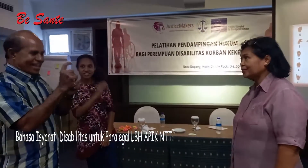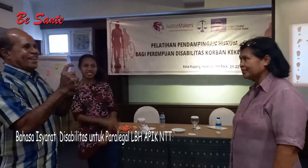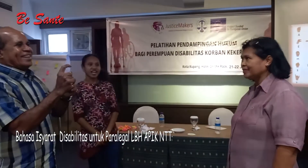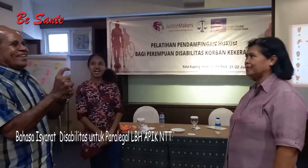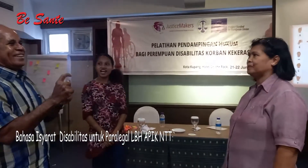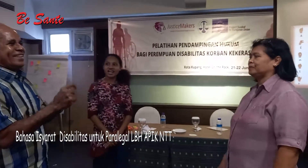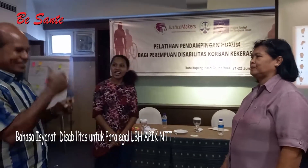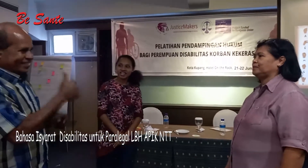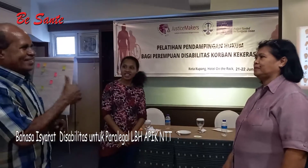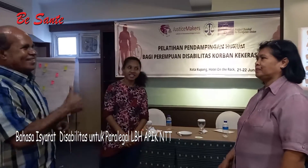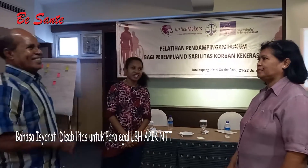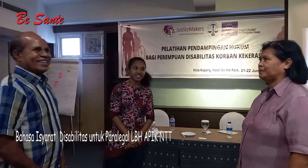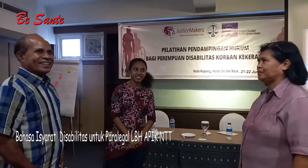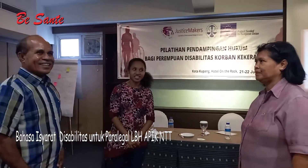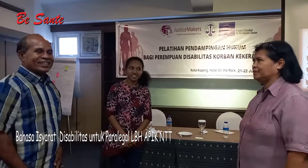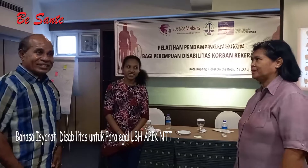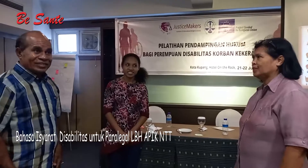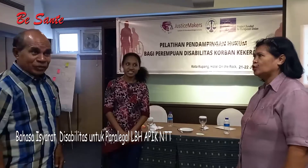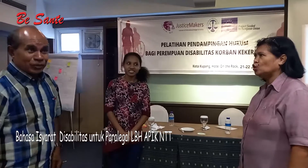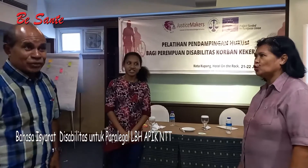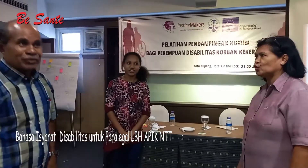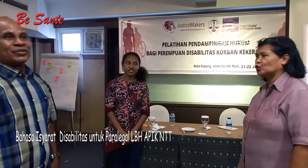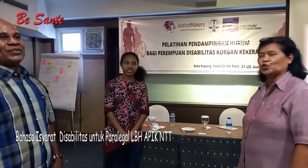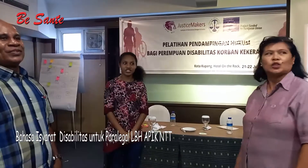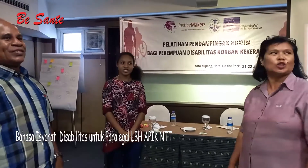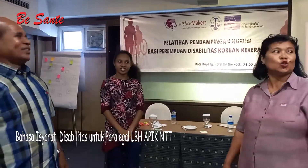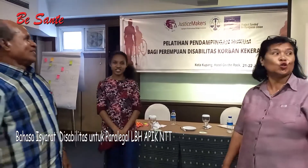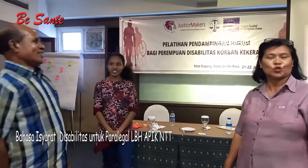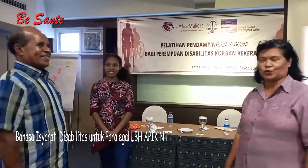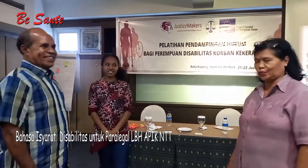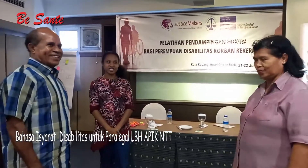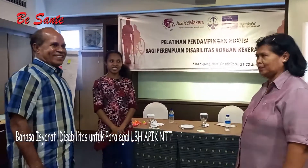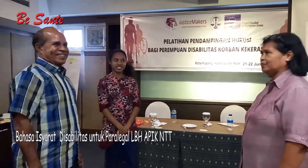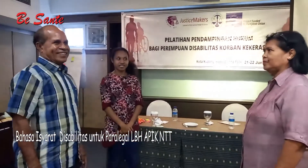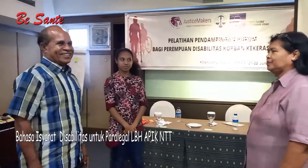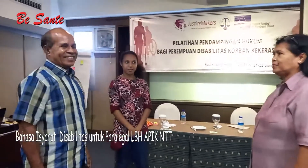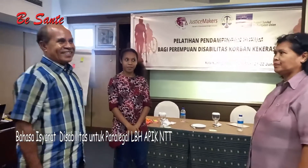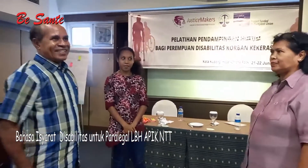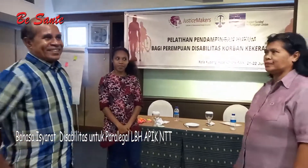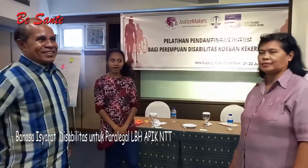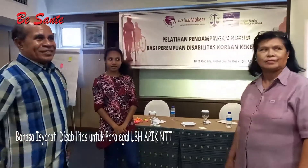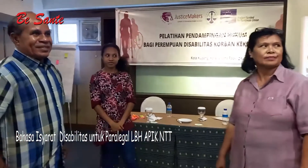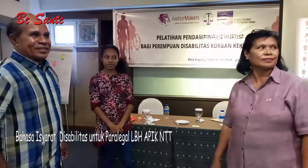Oke. Bapak Yunus kok Yunus? Yunus. Tadi bapak sempat U tadi